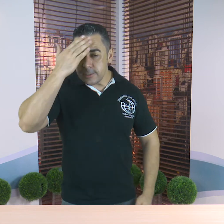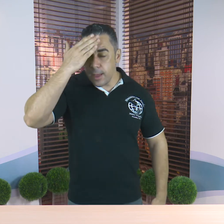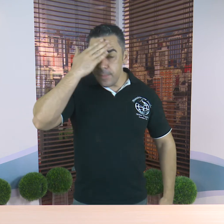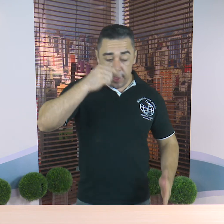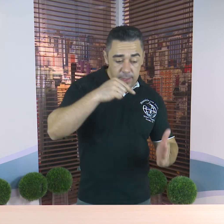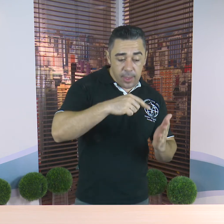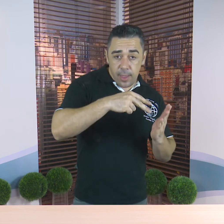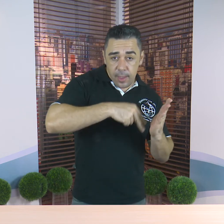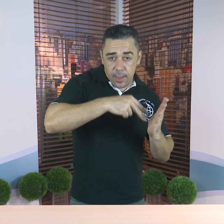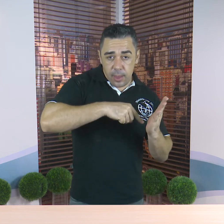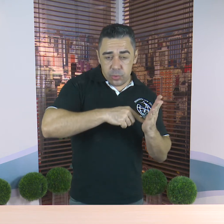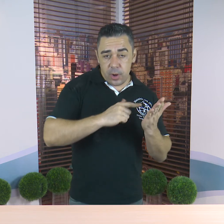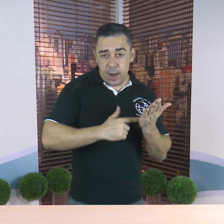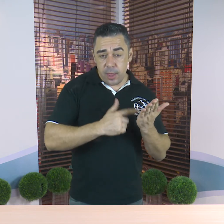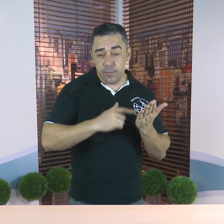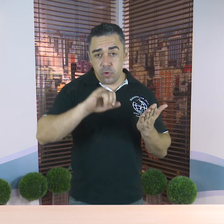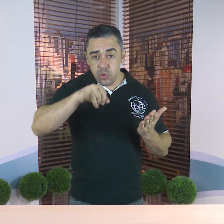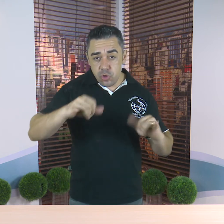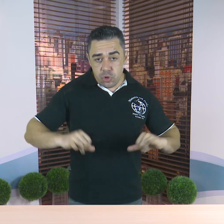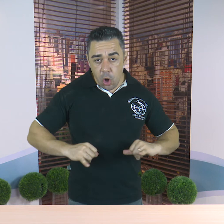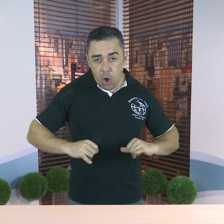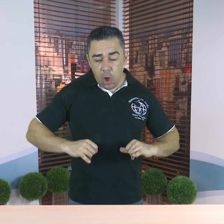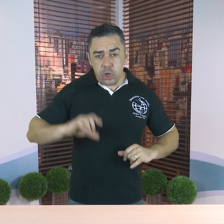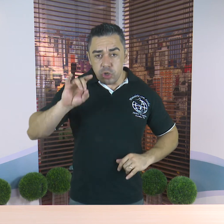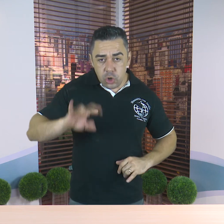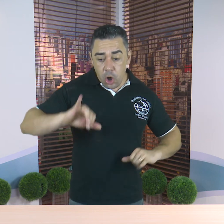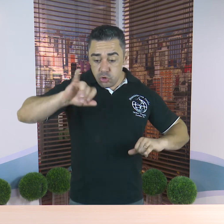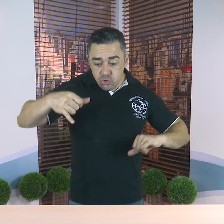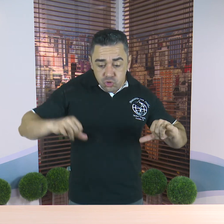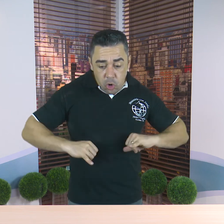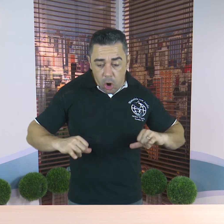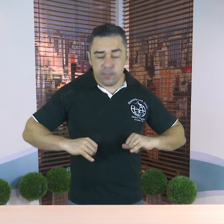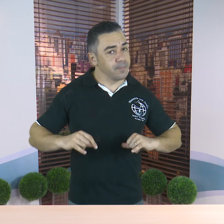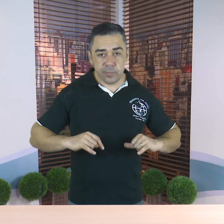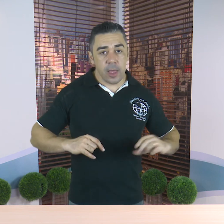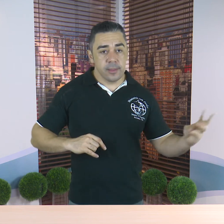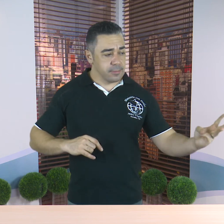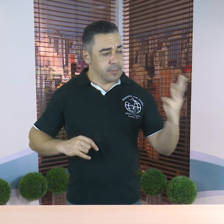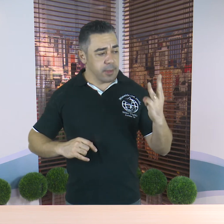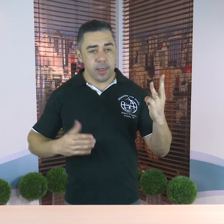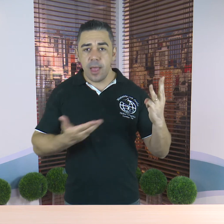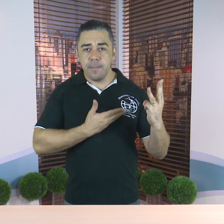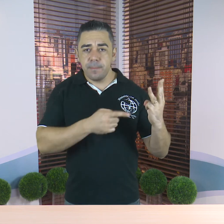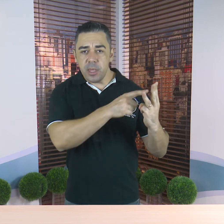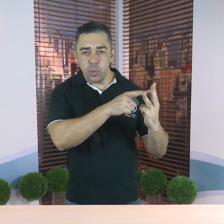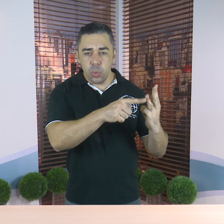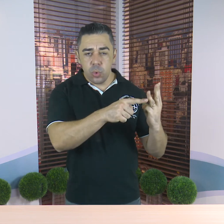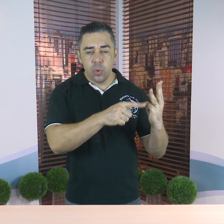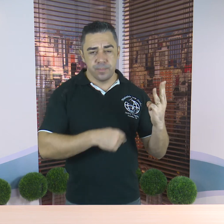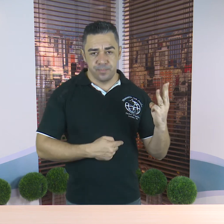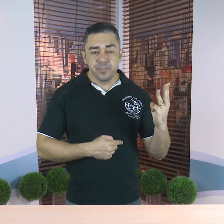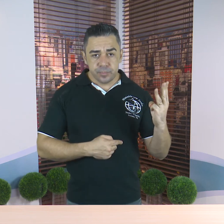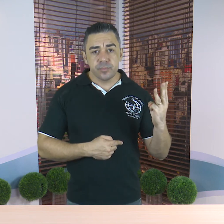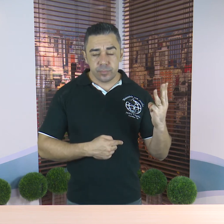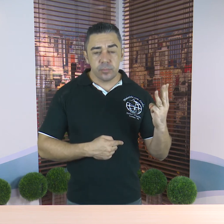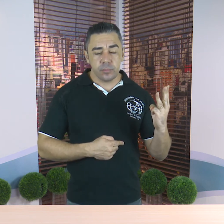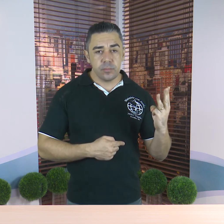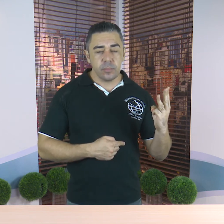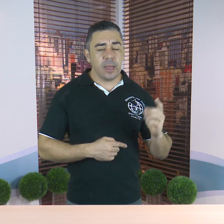Jó mais do que Jó. Temos os amigos de Jó. No momento que nos encontramos com algum tipo de